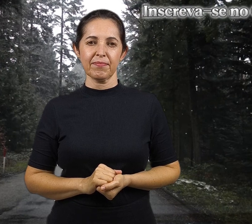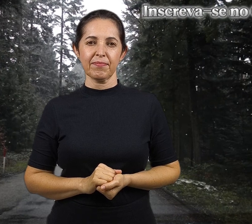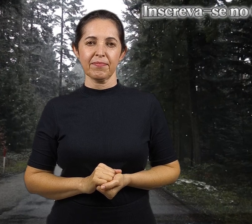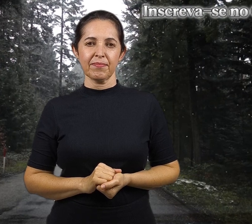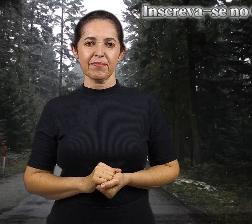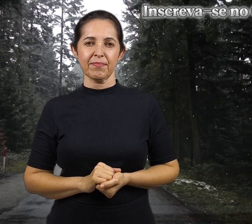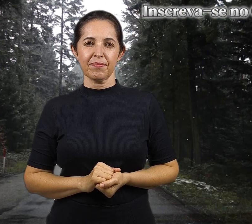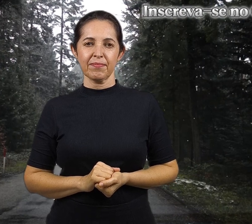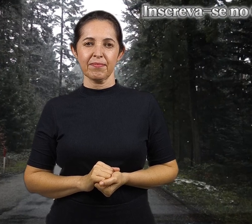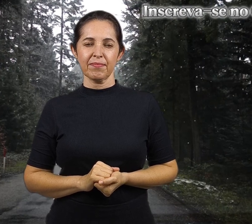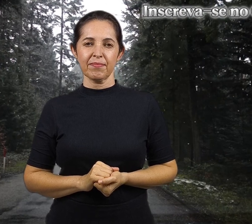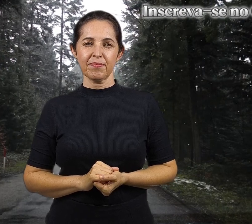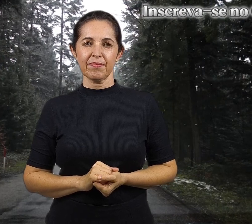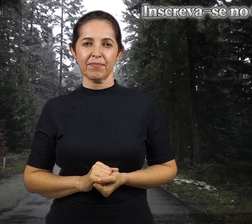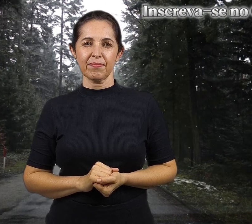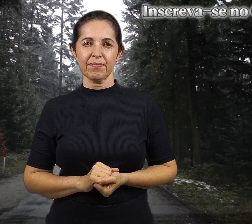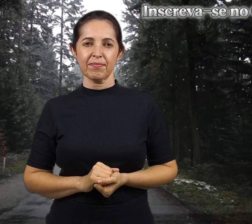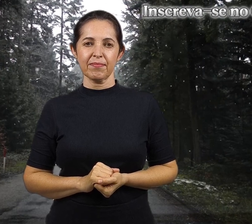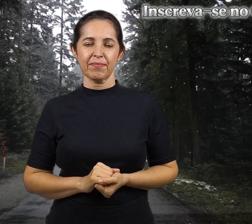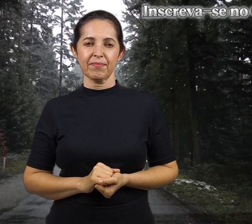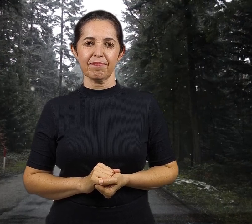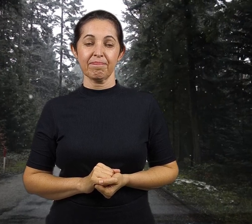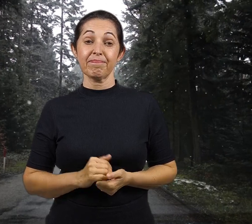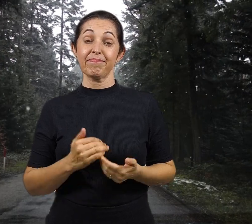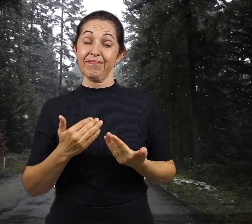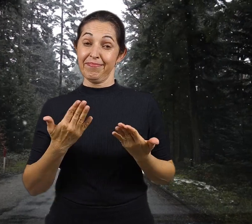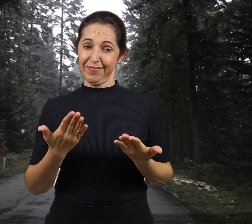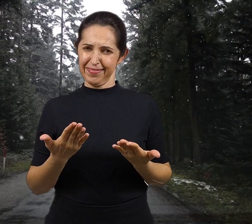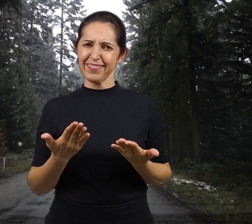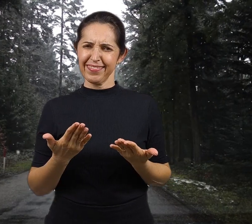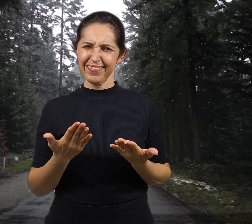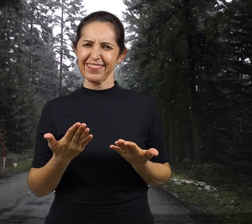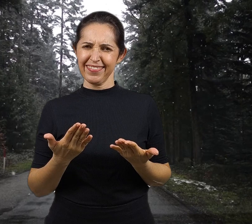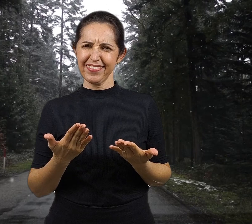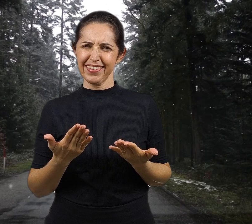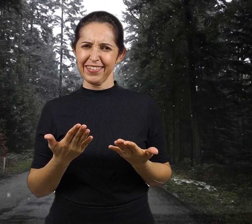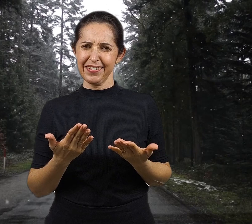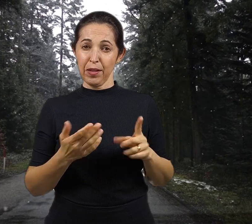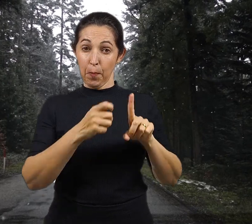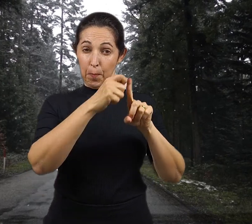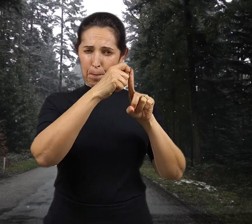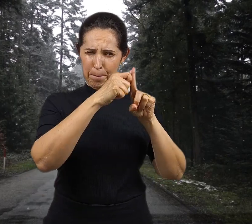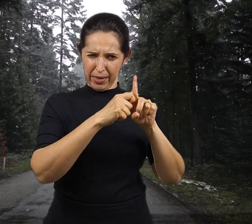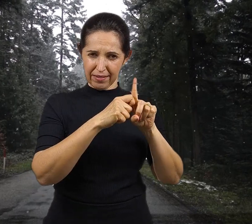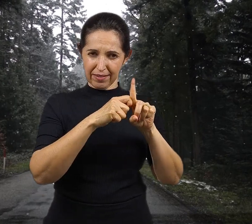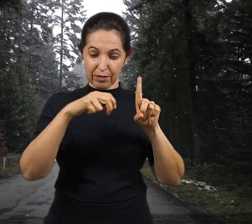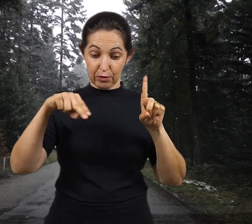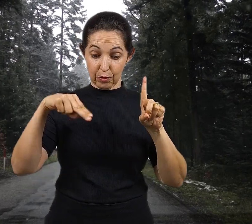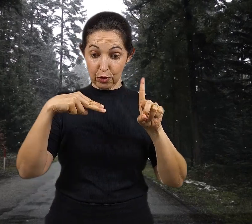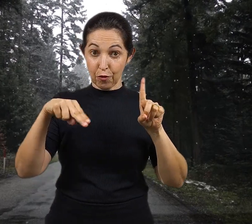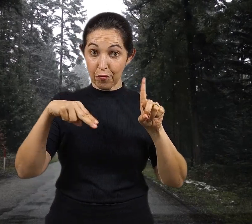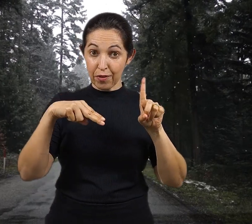Nós já estamos no meio do mês de novembro. Quando a gente desperta, a